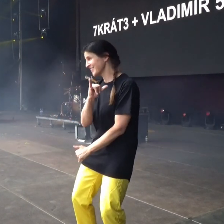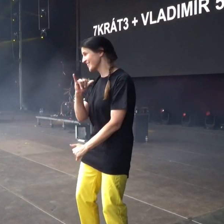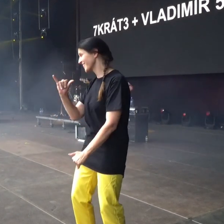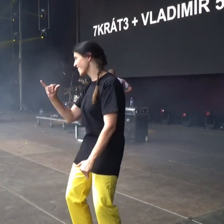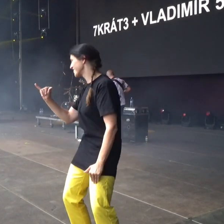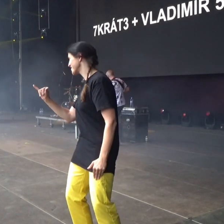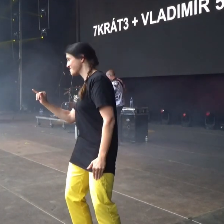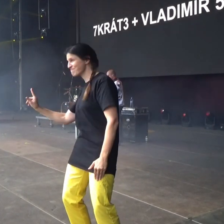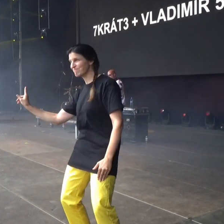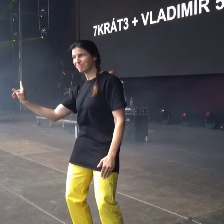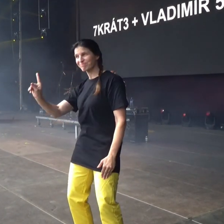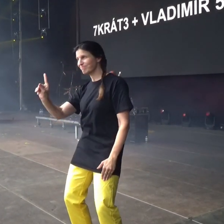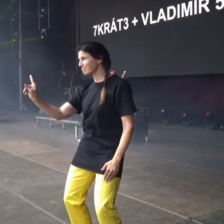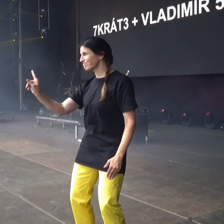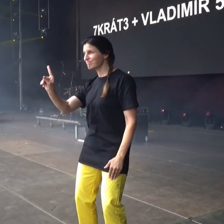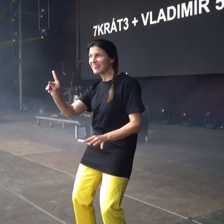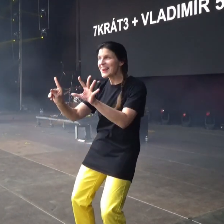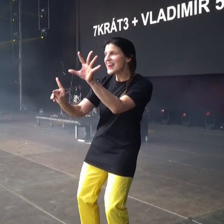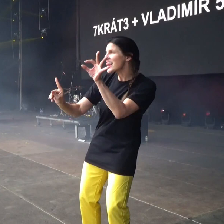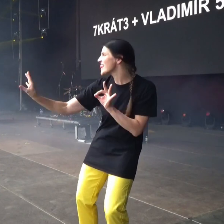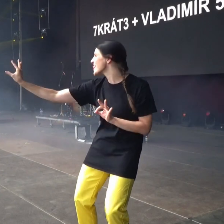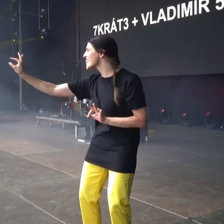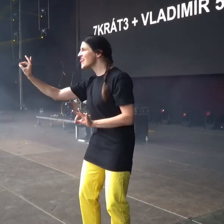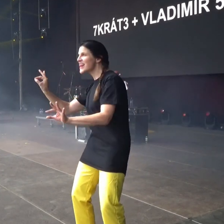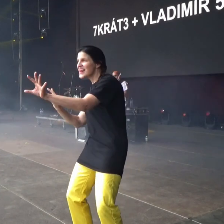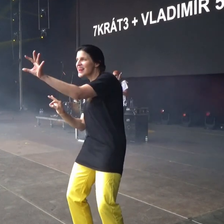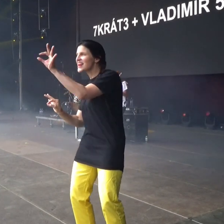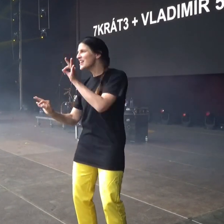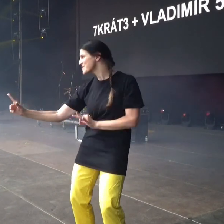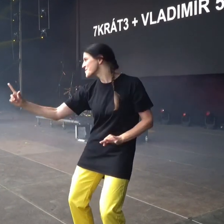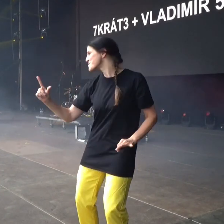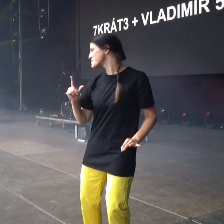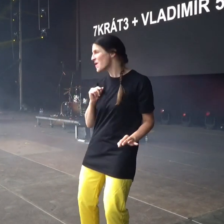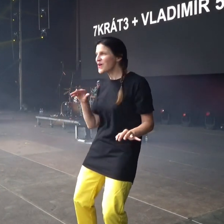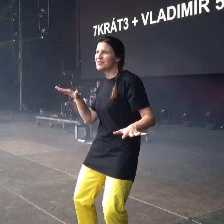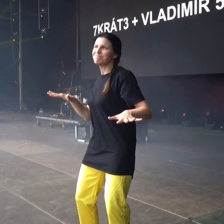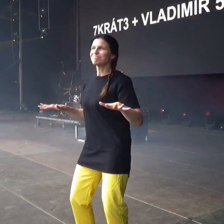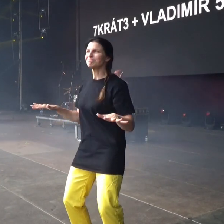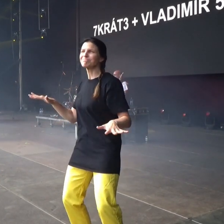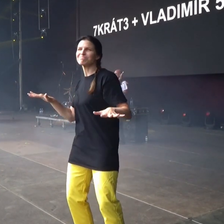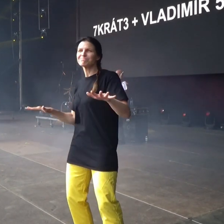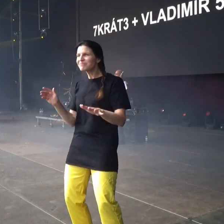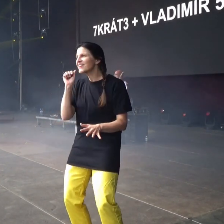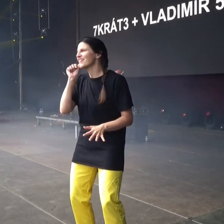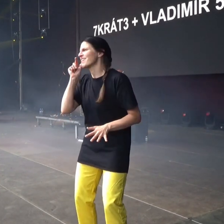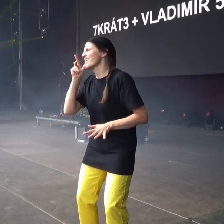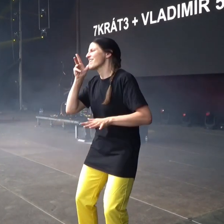a s ní pomývám důl, a s ní pomývám důl. Každý den, dní a den,